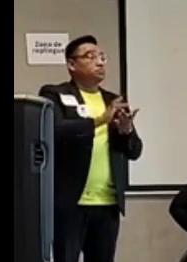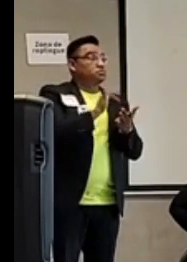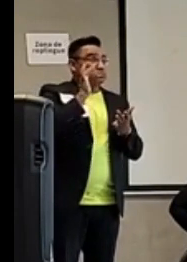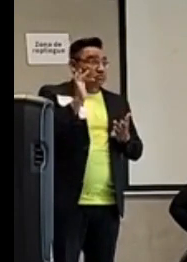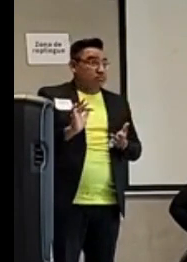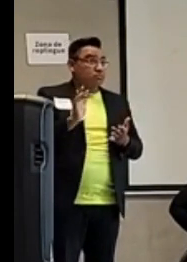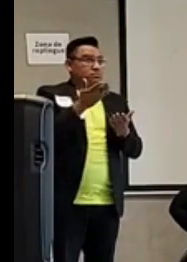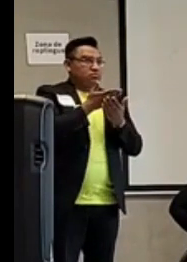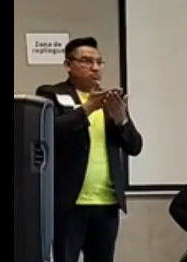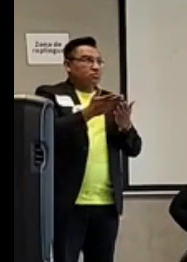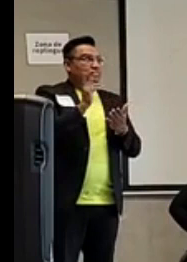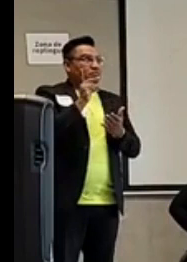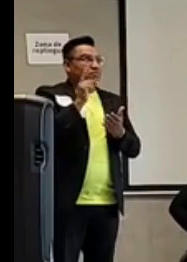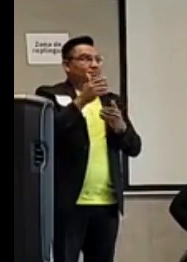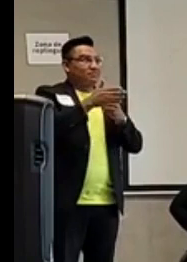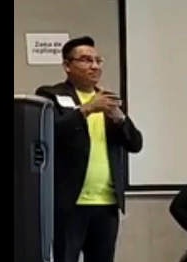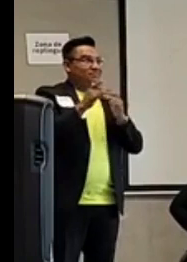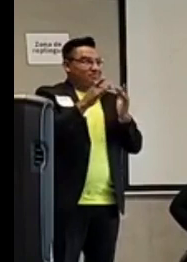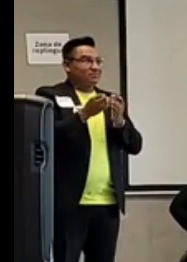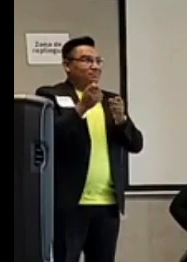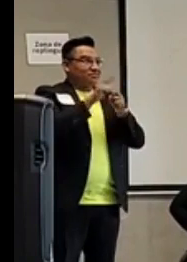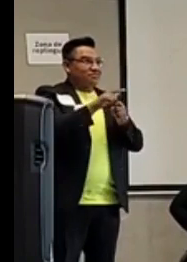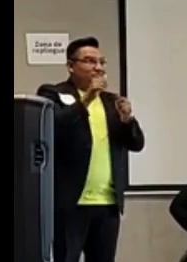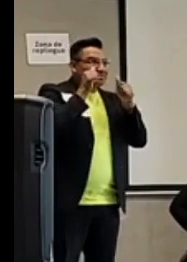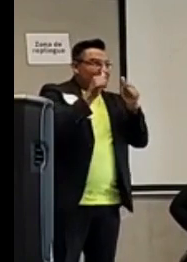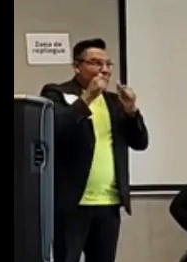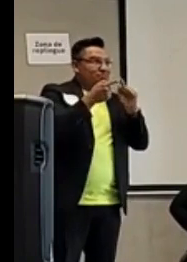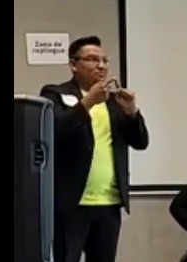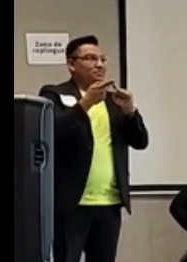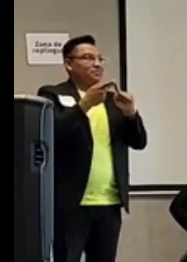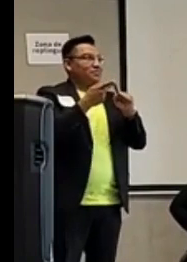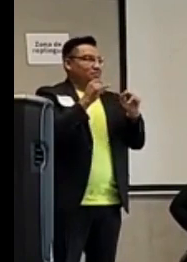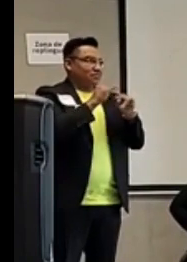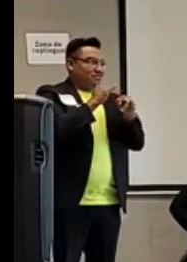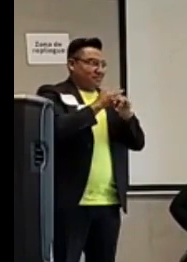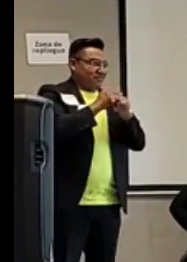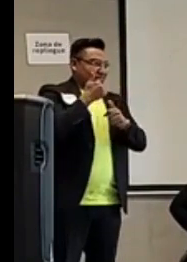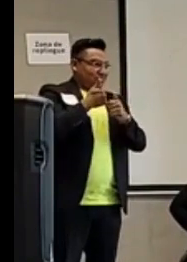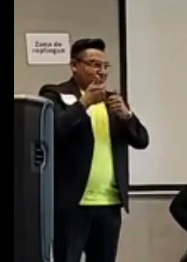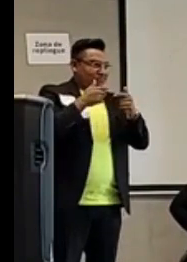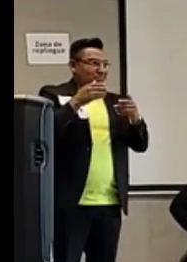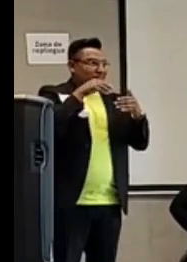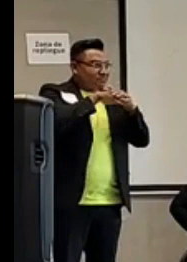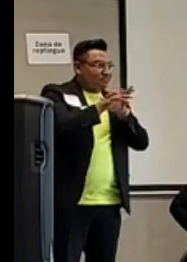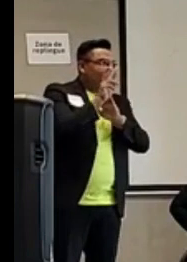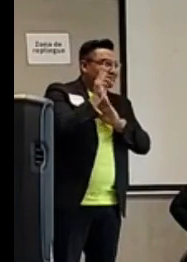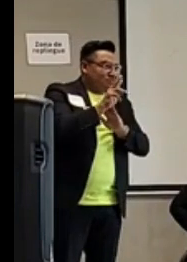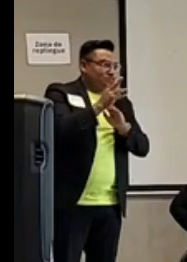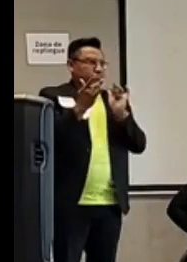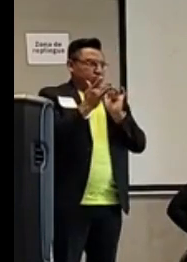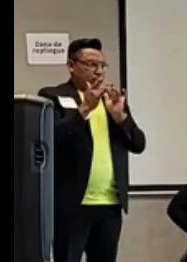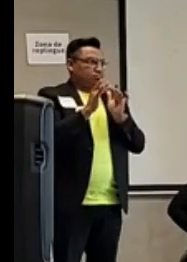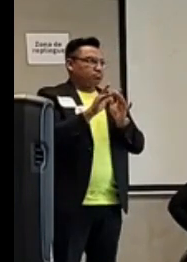estar pendiente de las redes sociales y de las páginas del concurso para que pues puedan ir actualizando la